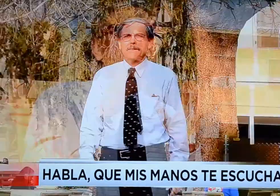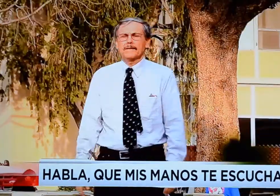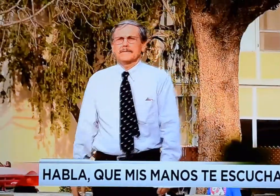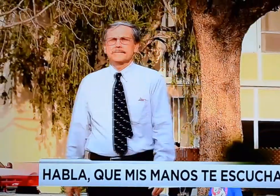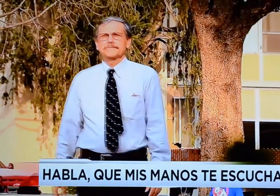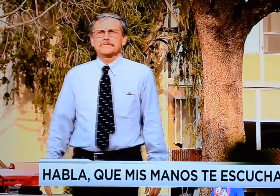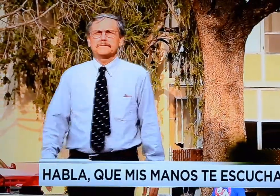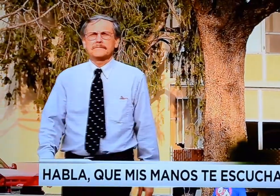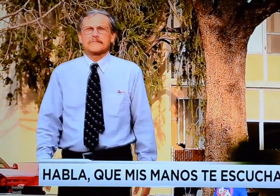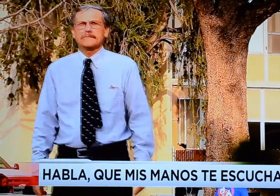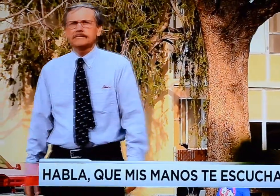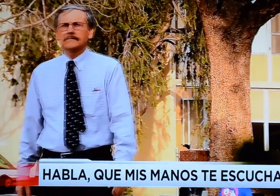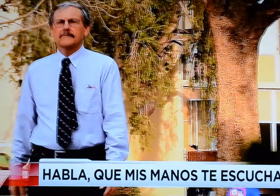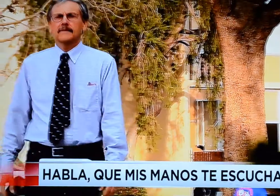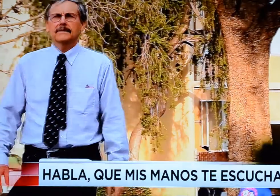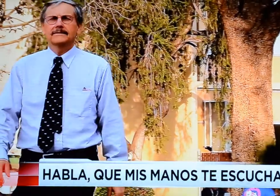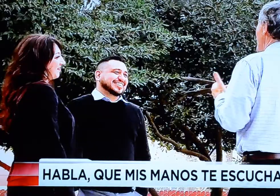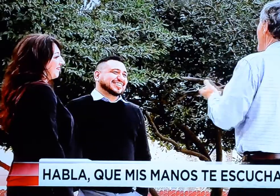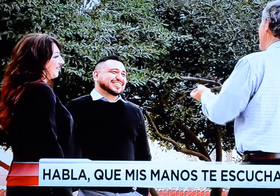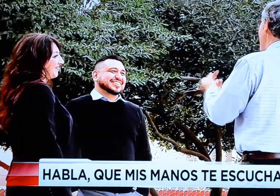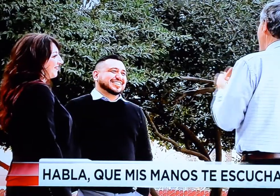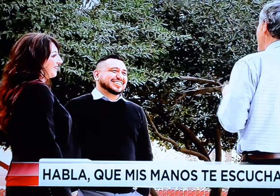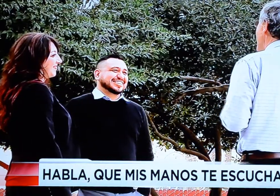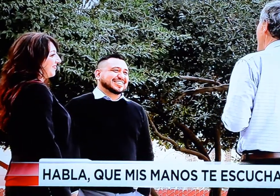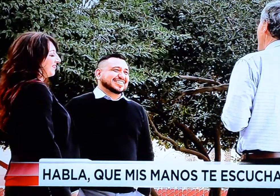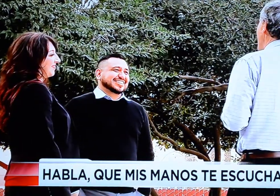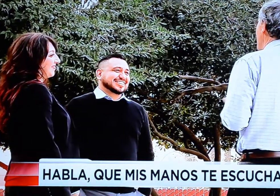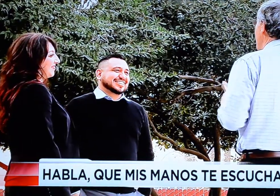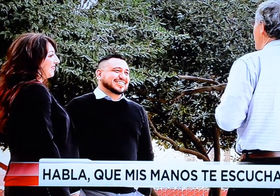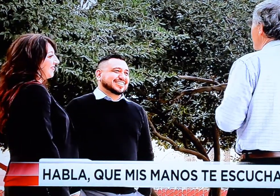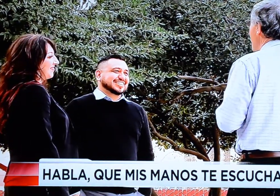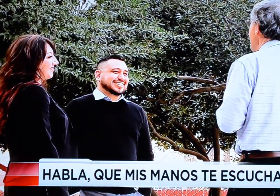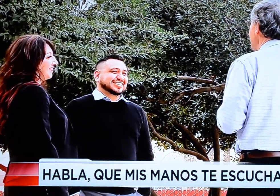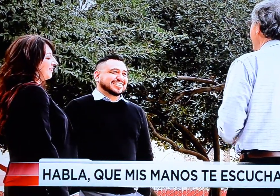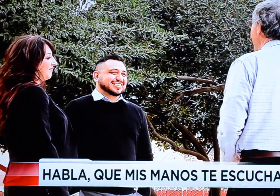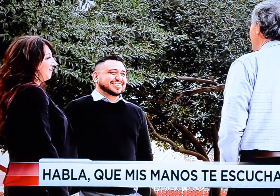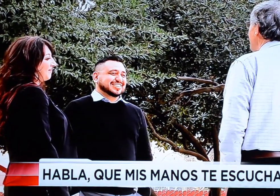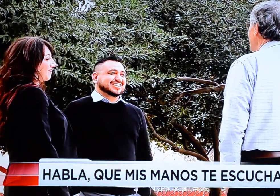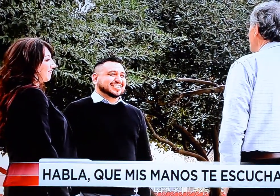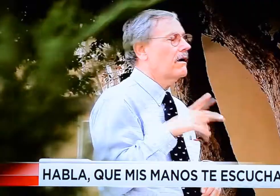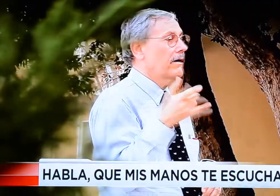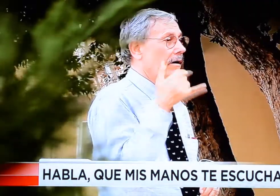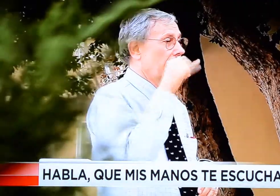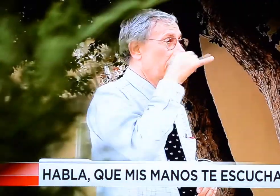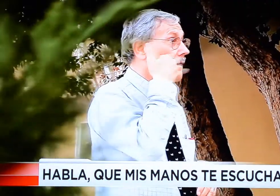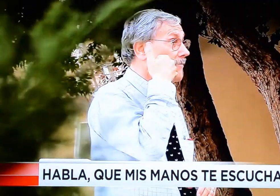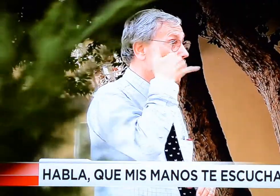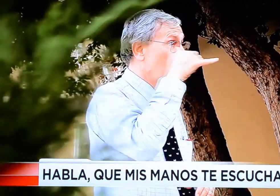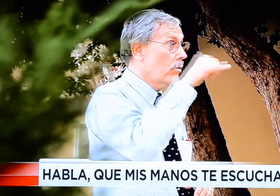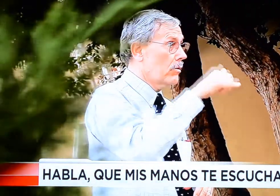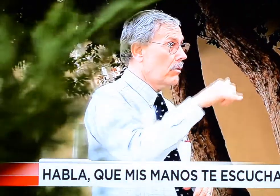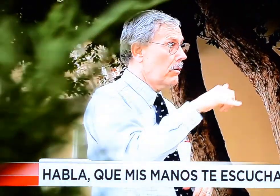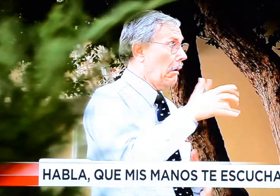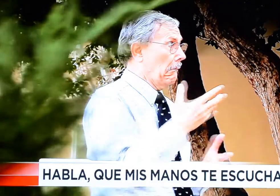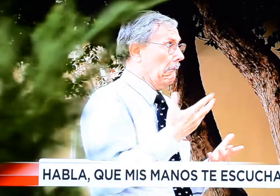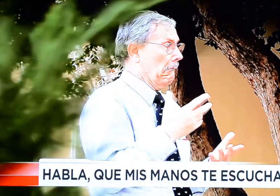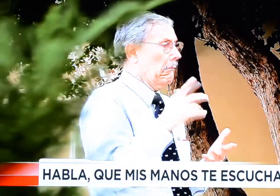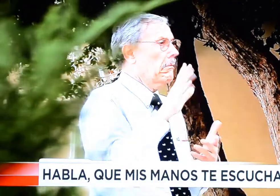años como profesor ha intentado guiar a las familias, sobre todo hispanas, donde dice existen muchos estigmas sobre la sordera a sobrellevar la